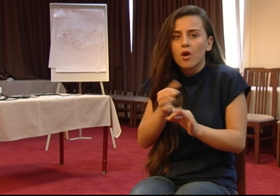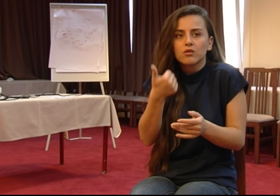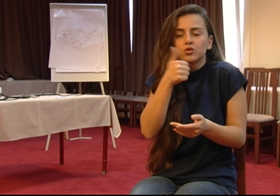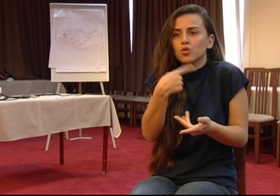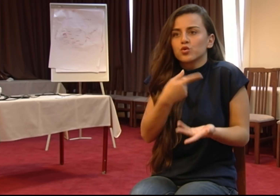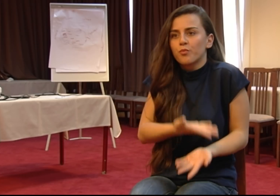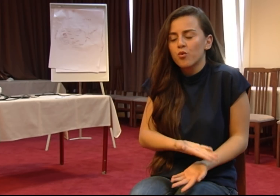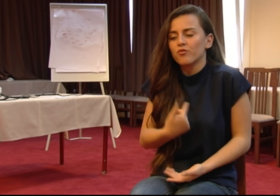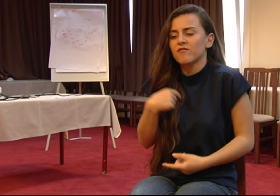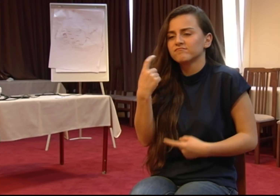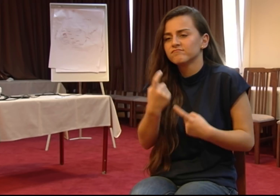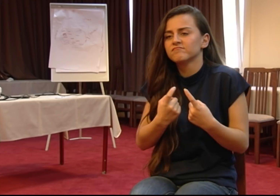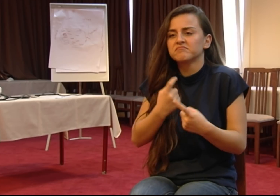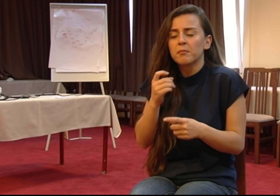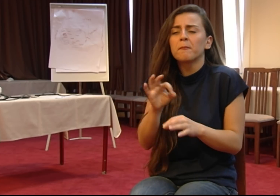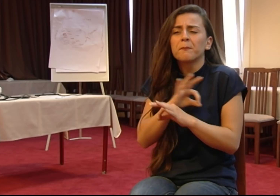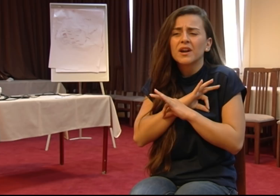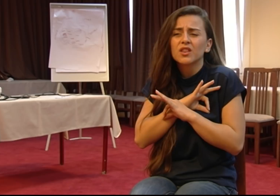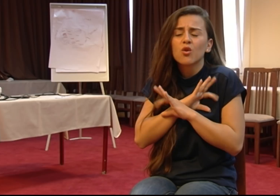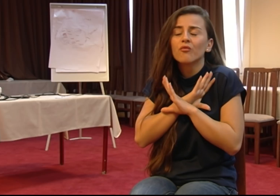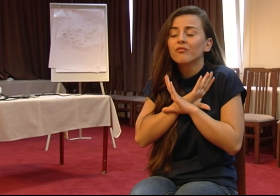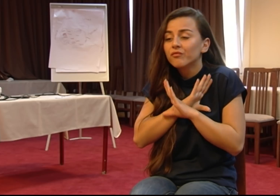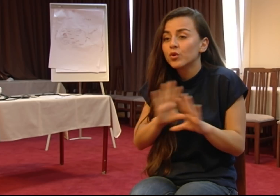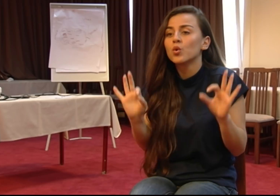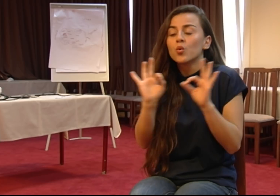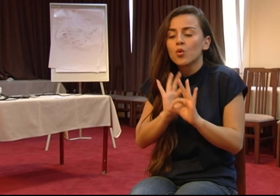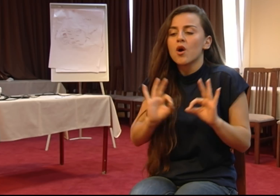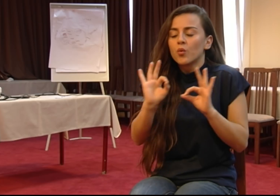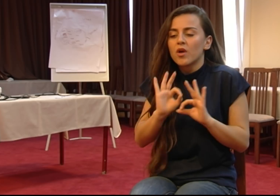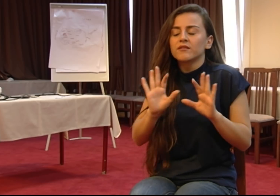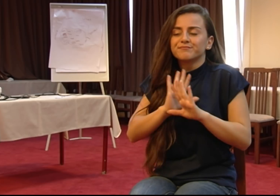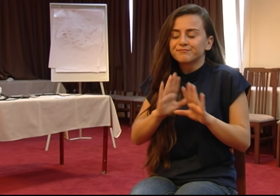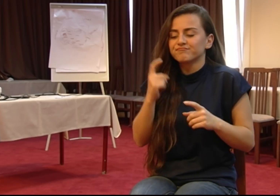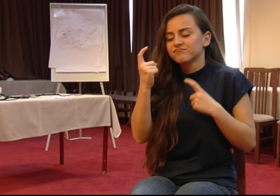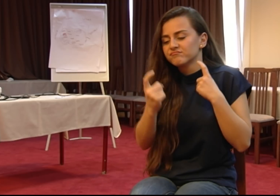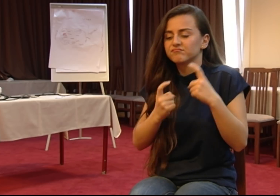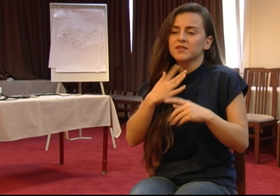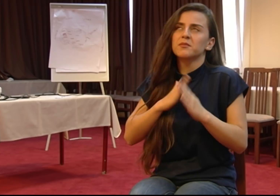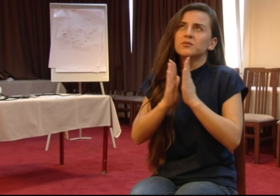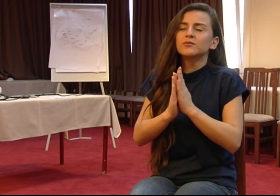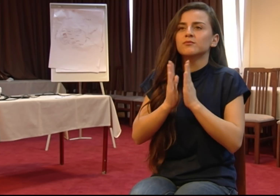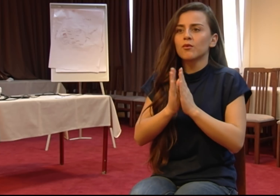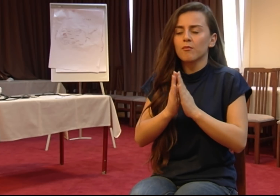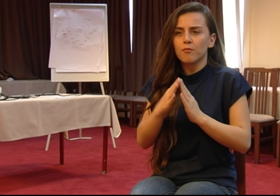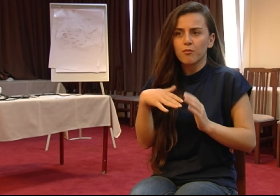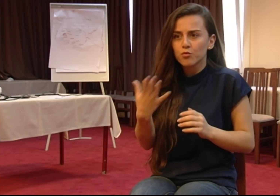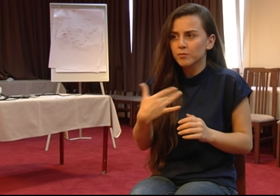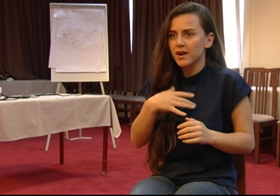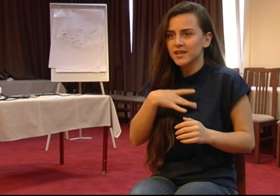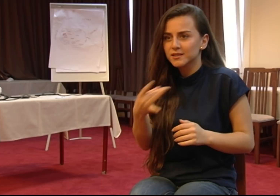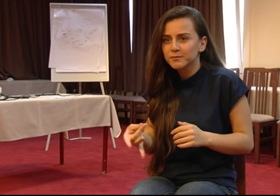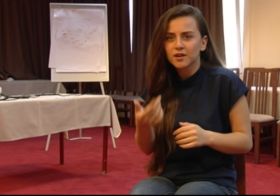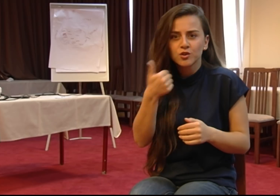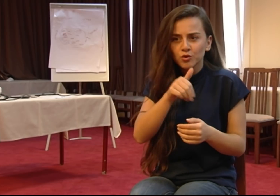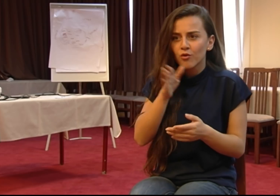надминување на тоа и не помина многу време, ми се отвори патот да одам во Барселона. Кога прашав што ќе има таму,